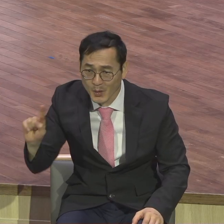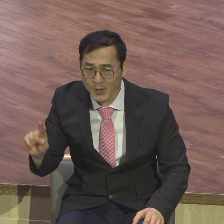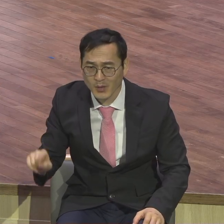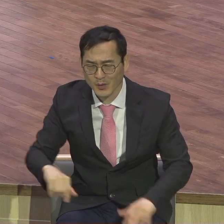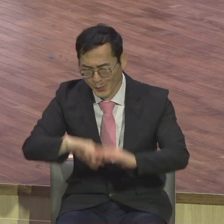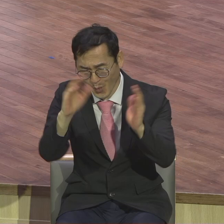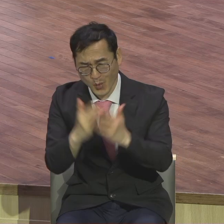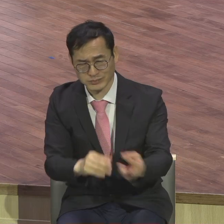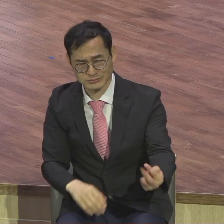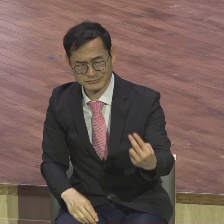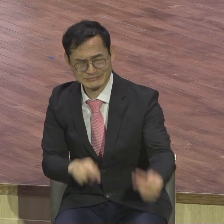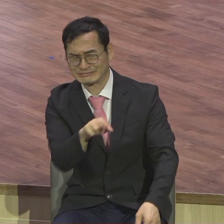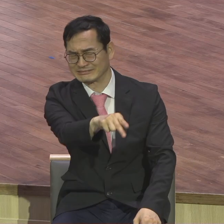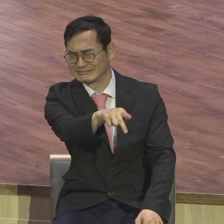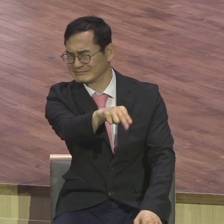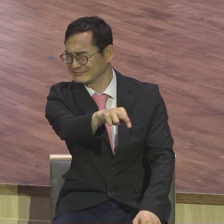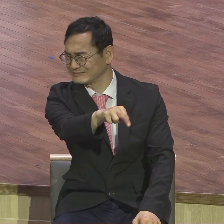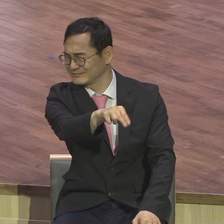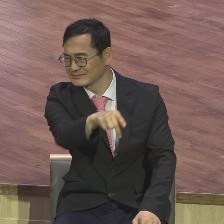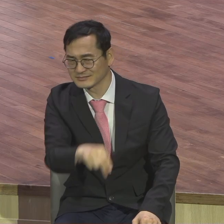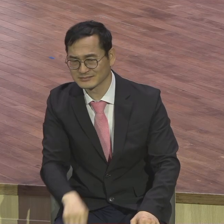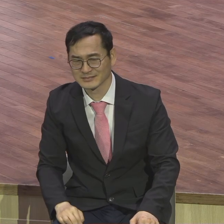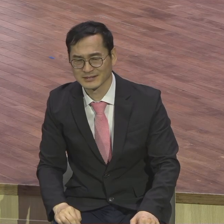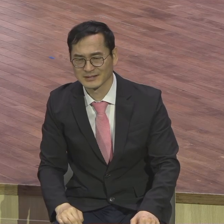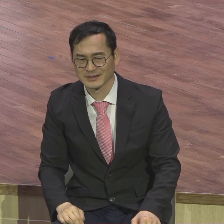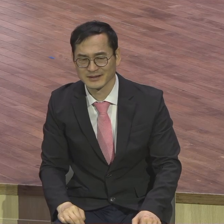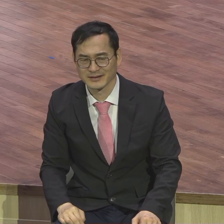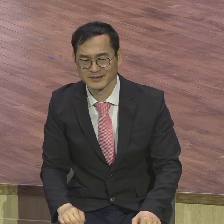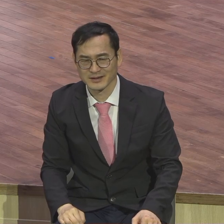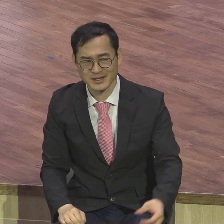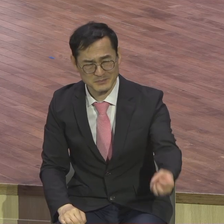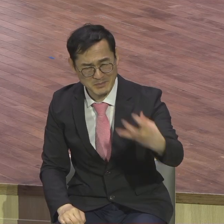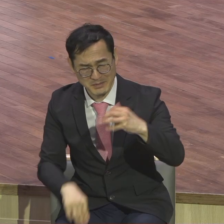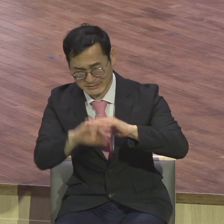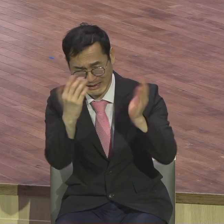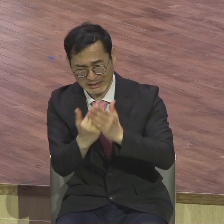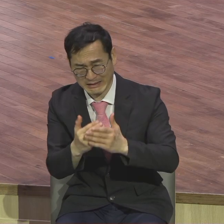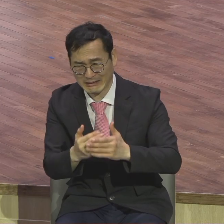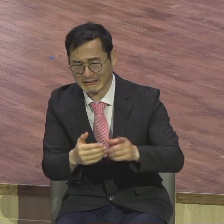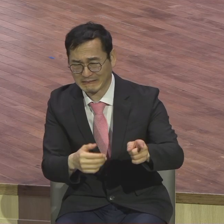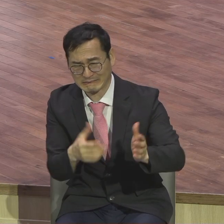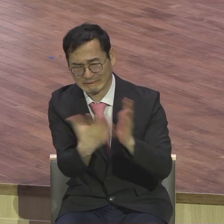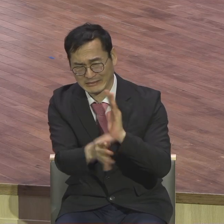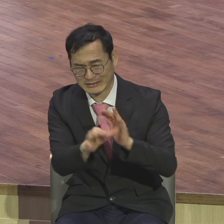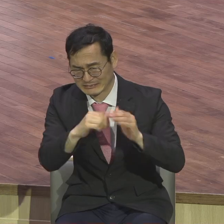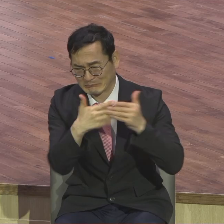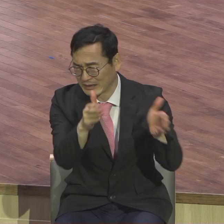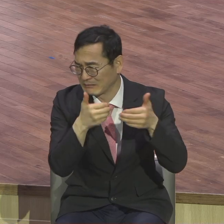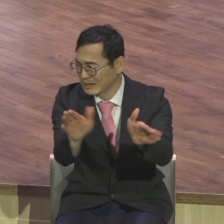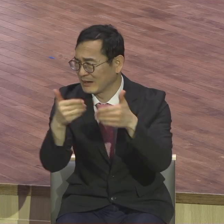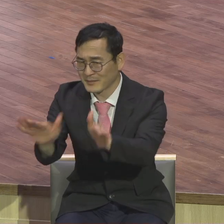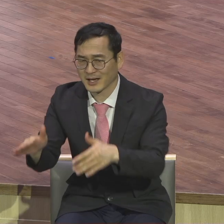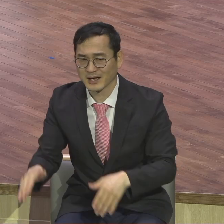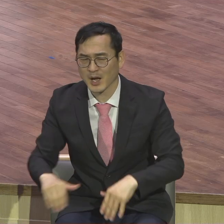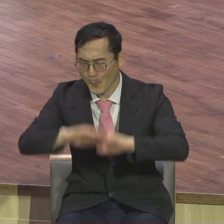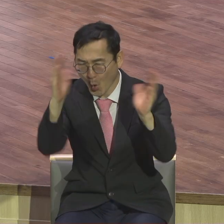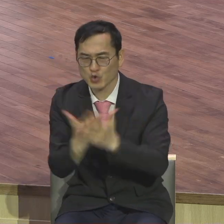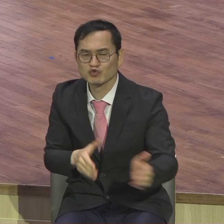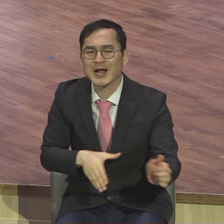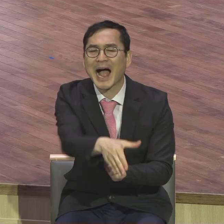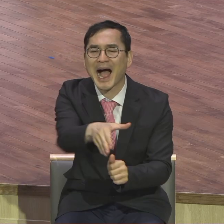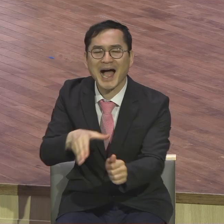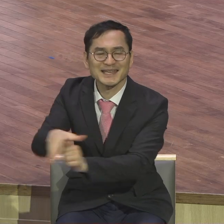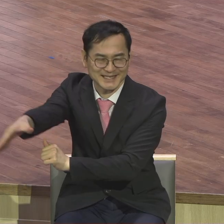것을 말합니다. 모두까기. 그래서 모든 의견을 까거나 모든 사람을 까거나 한다는